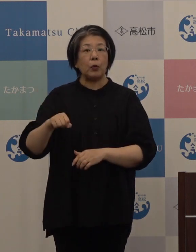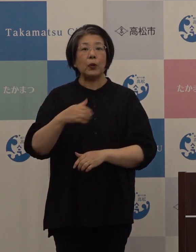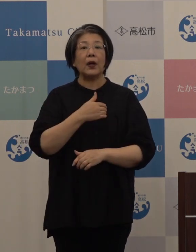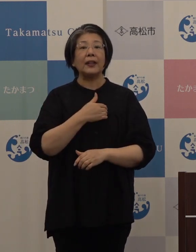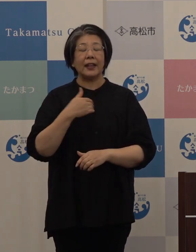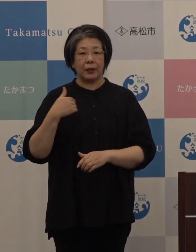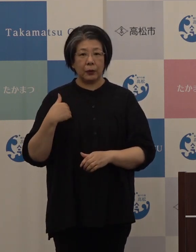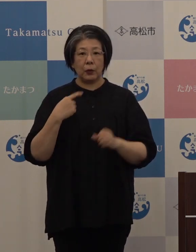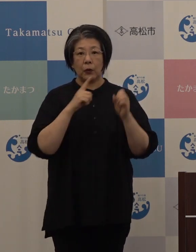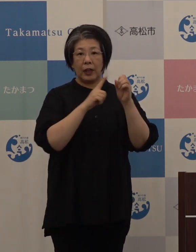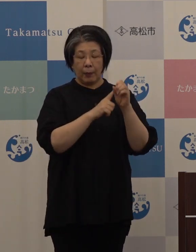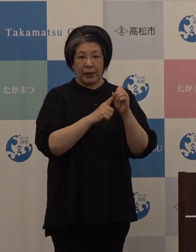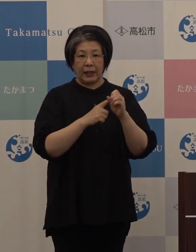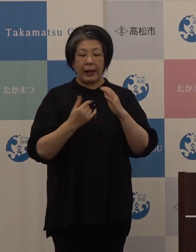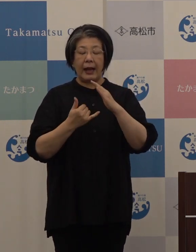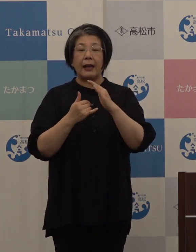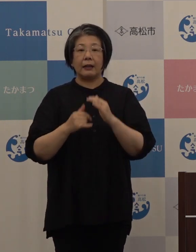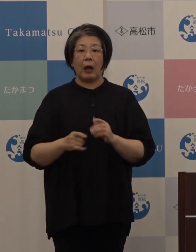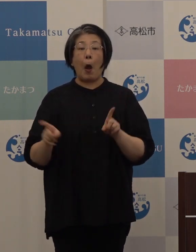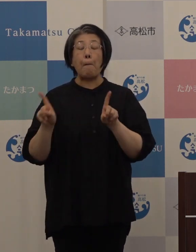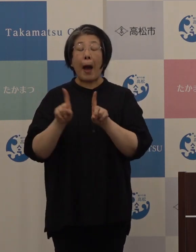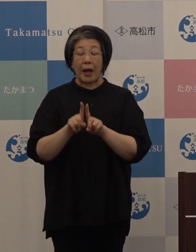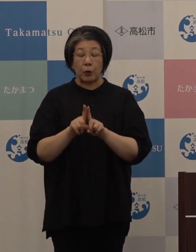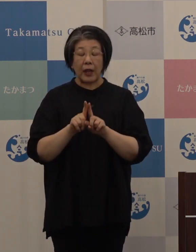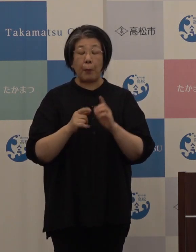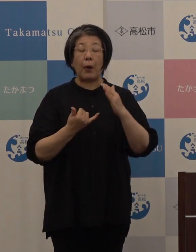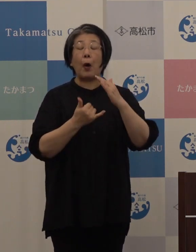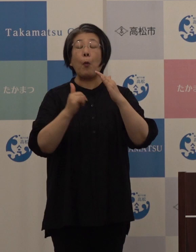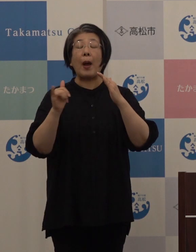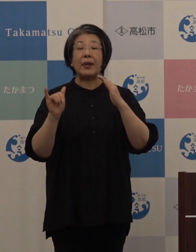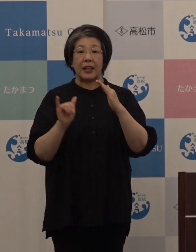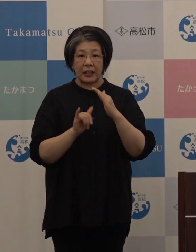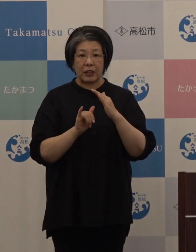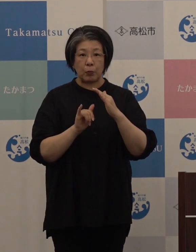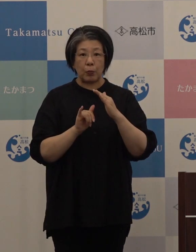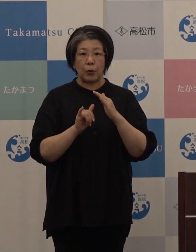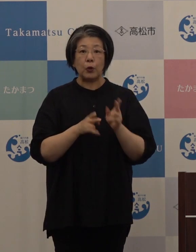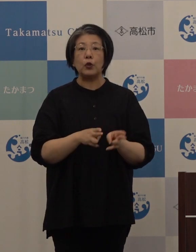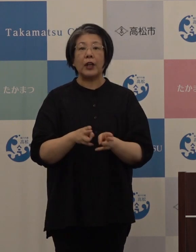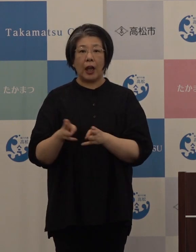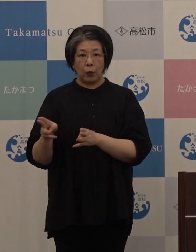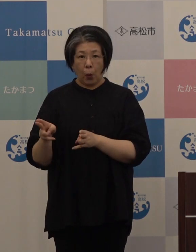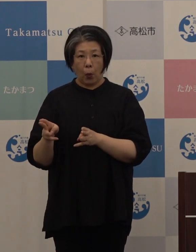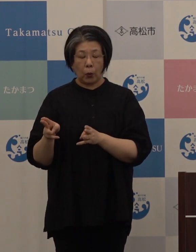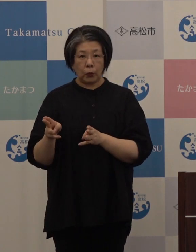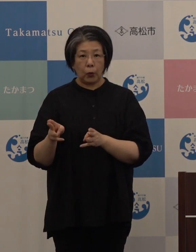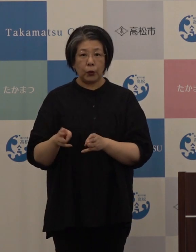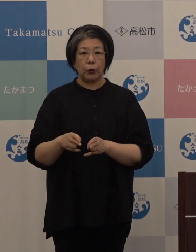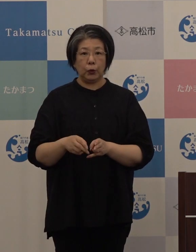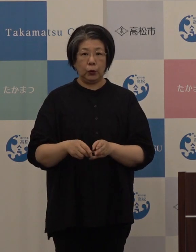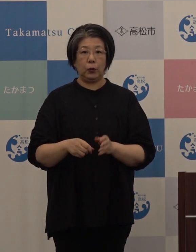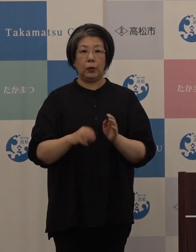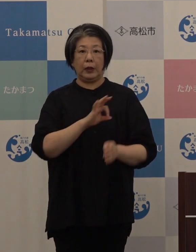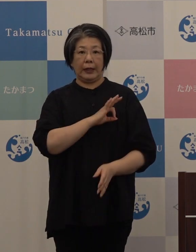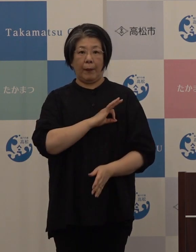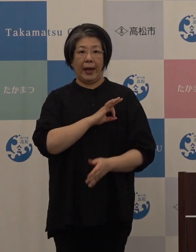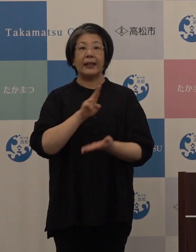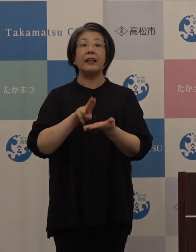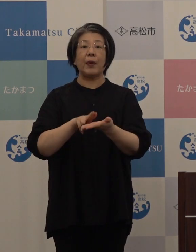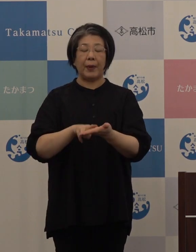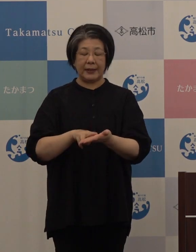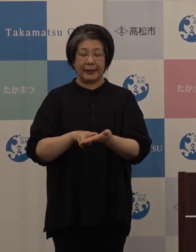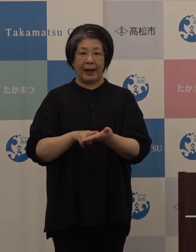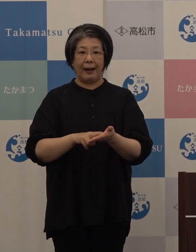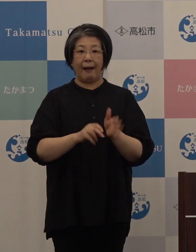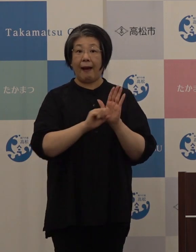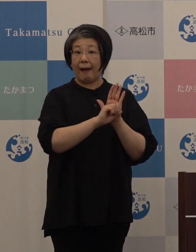で、パートナーシップ・ファミリーシップを並列して名称としております。これによりまして効果でございますけれ